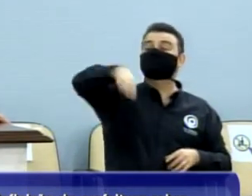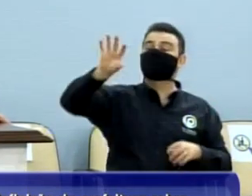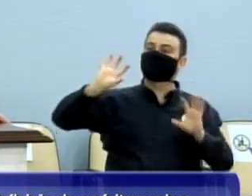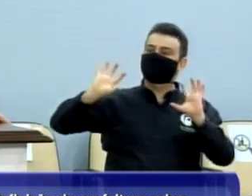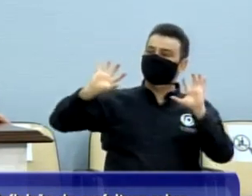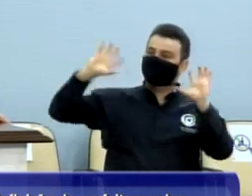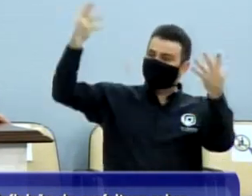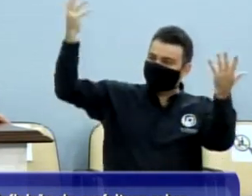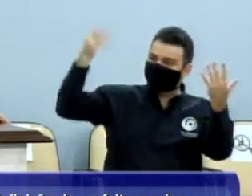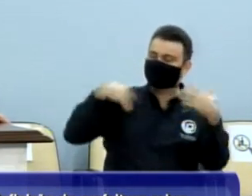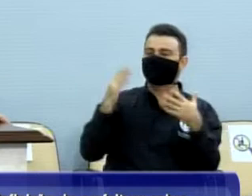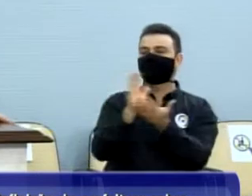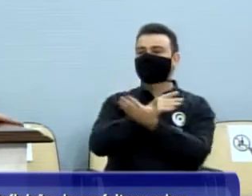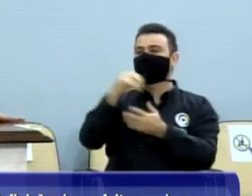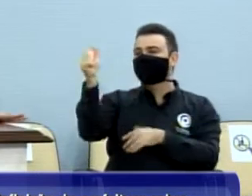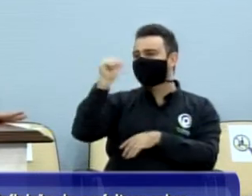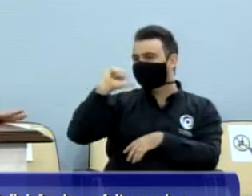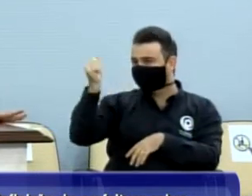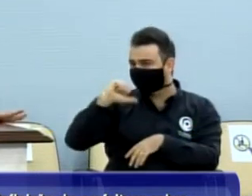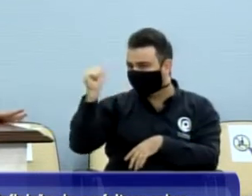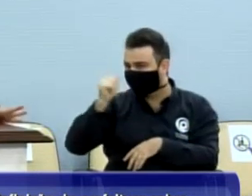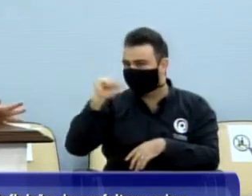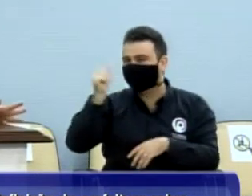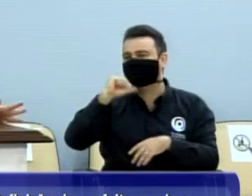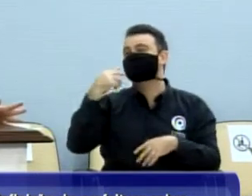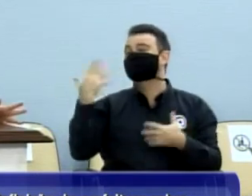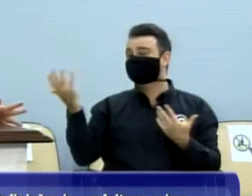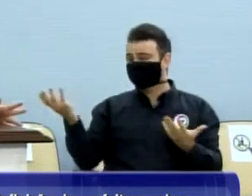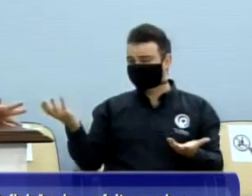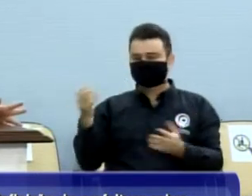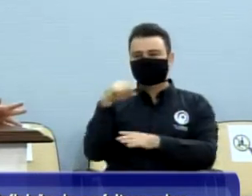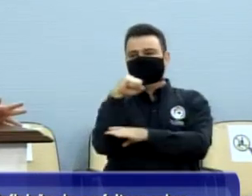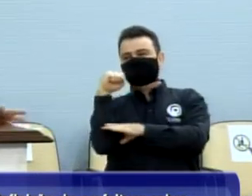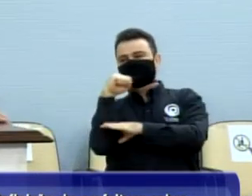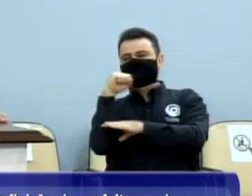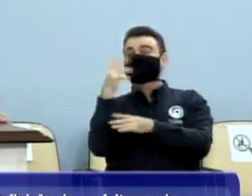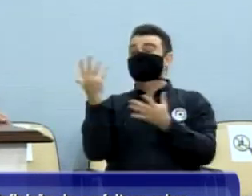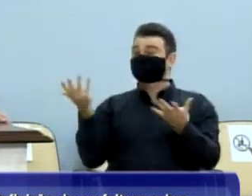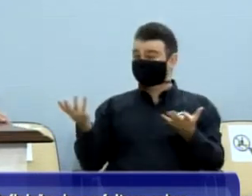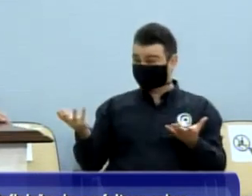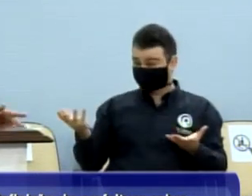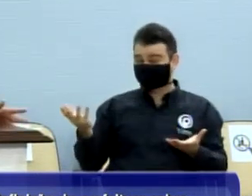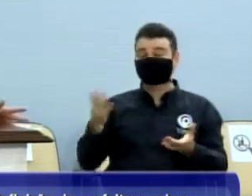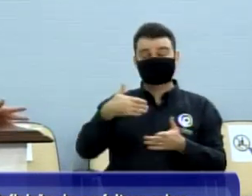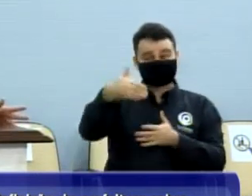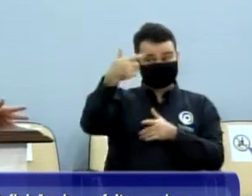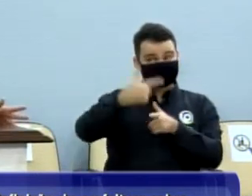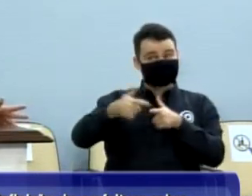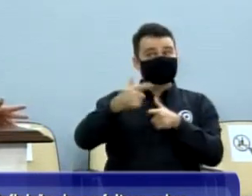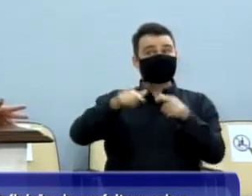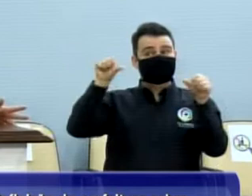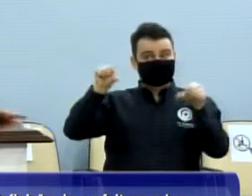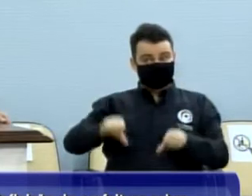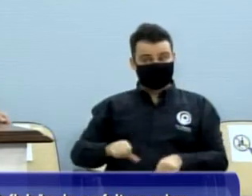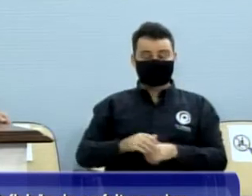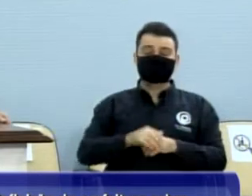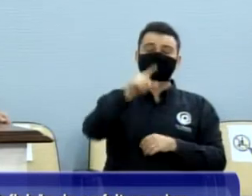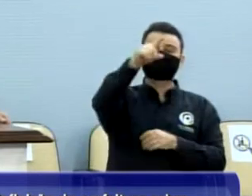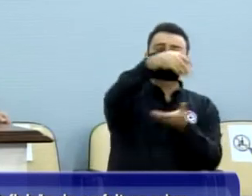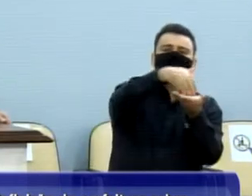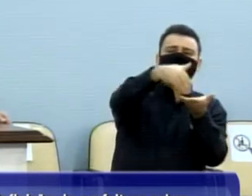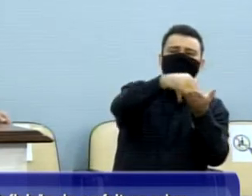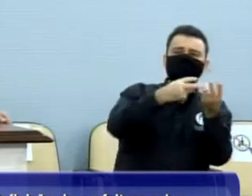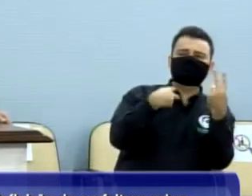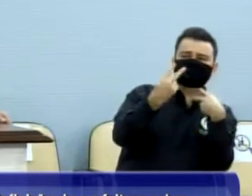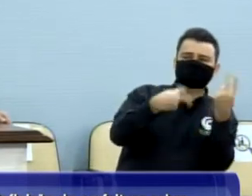mais nas bebidas. E eu acho que o secretário de Trânsito, o secretário de Obras